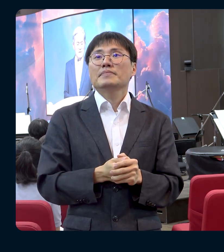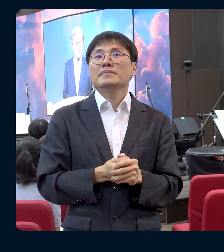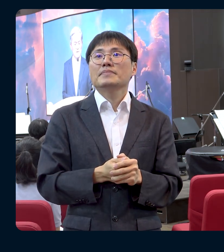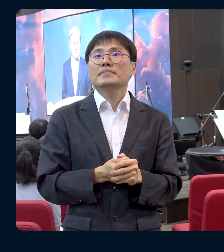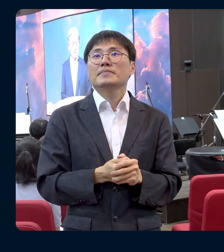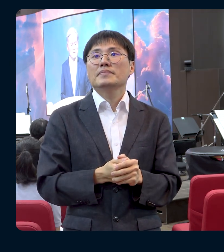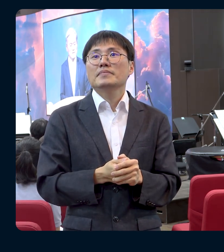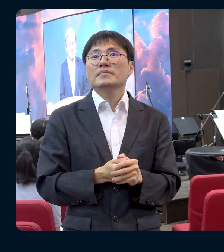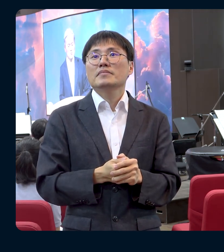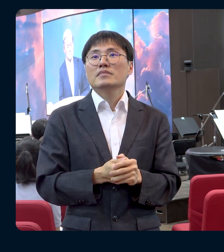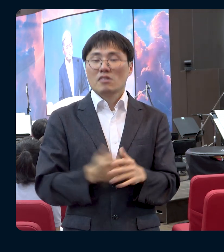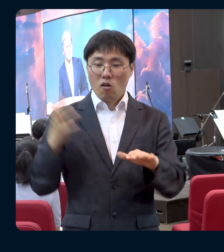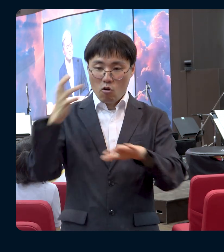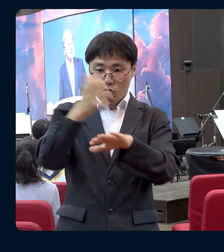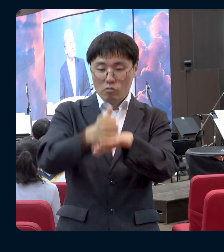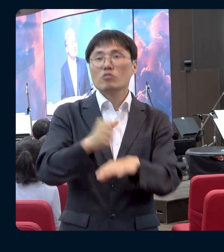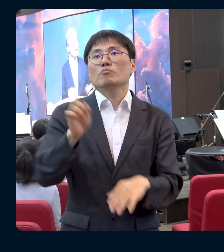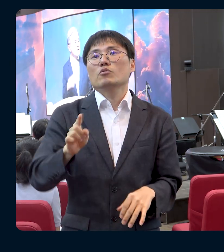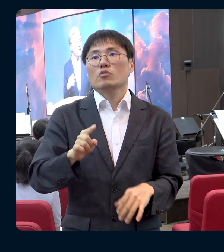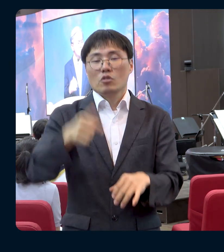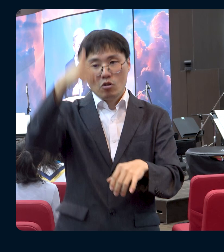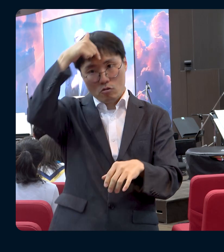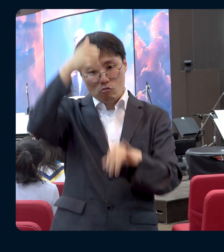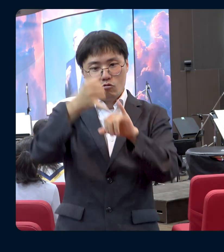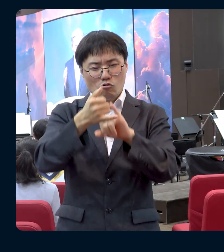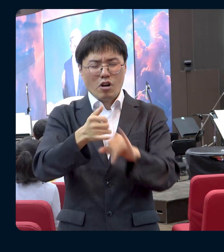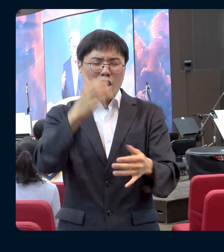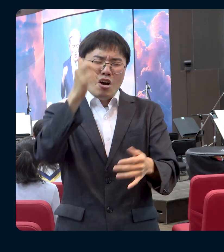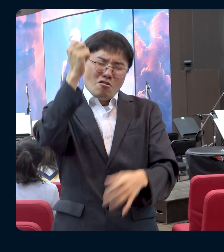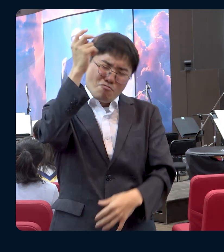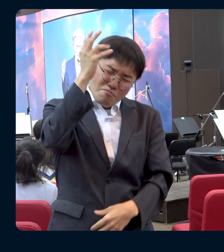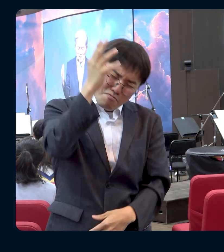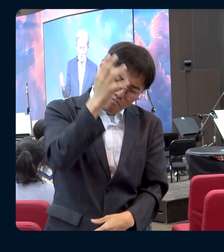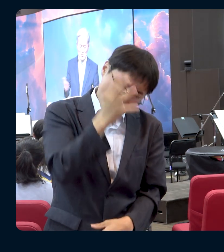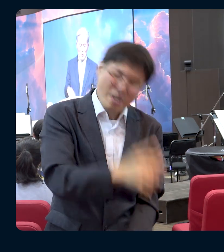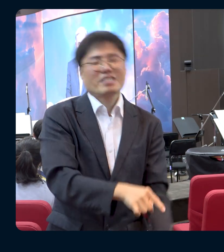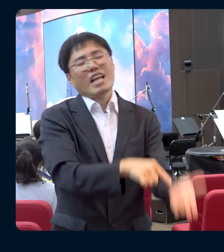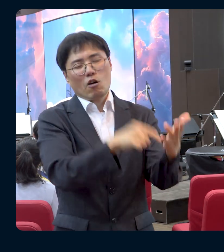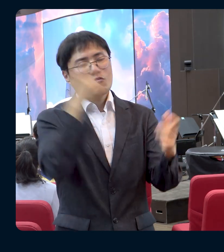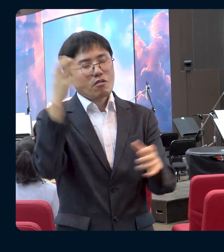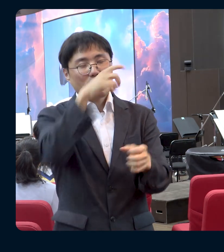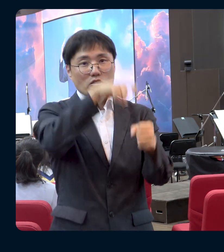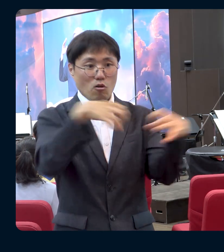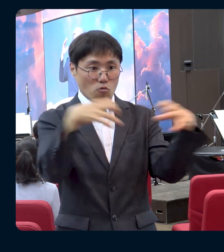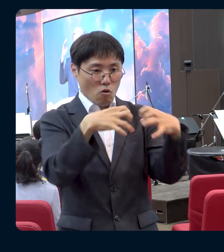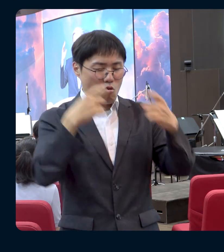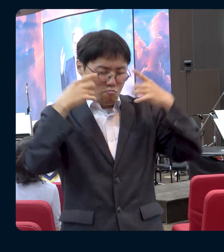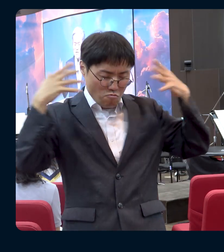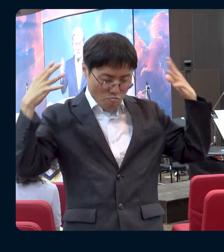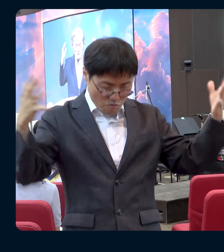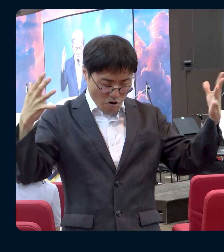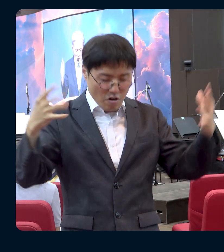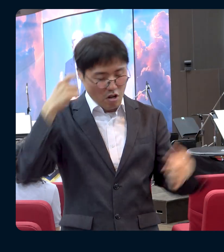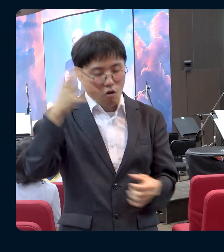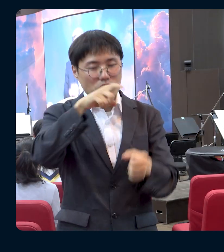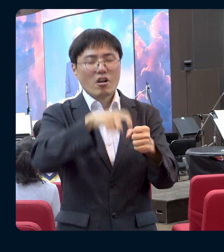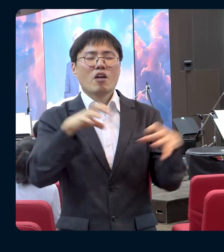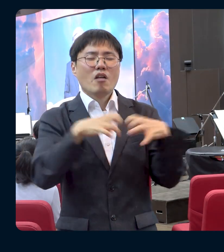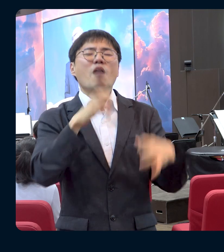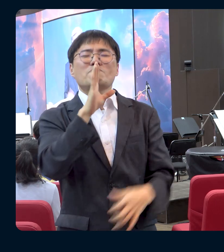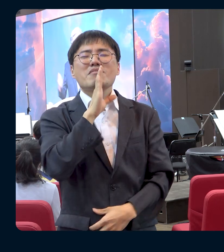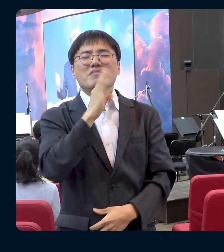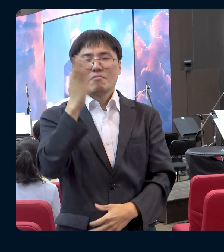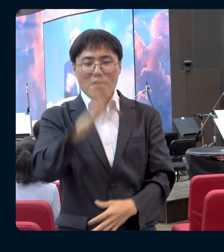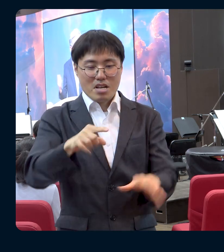예. 결국은 구약에 수없이 많이 나오는 영적 전쟁들은요, 예, 분명히 영적 전쟁이지만